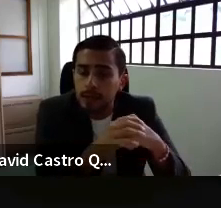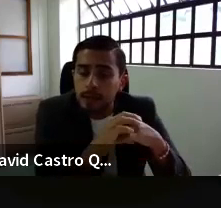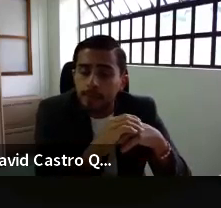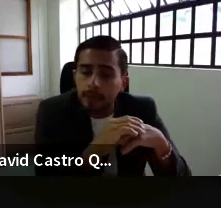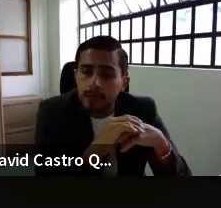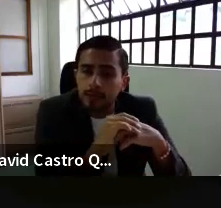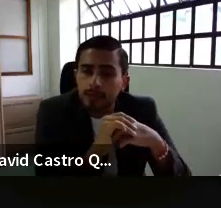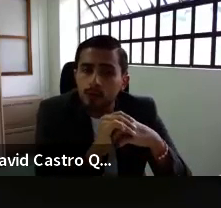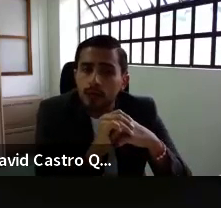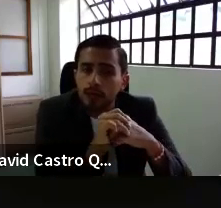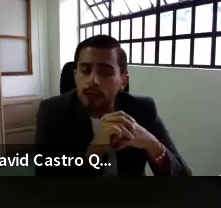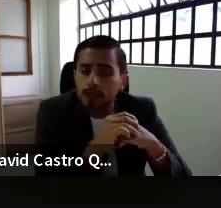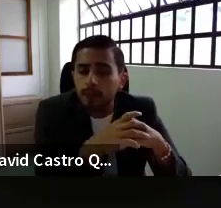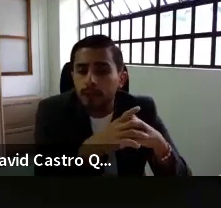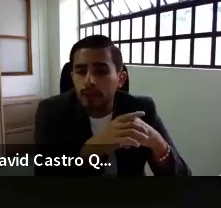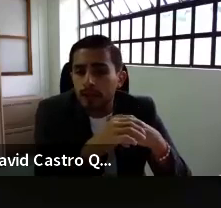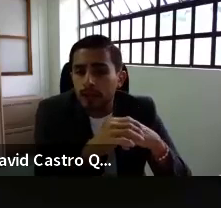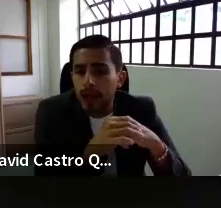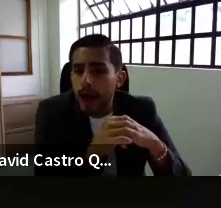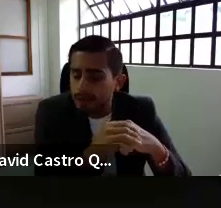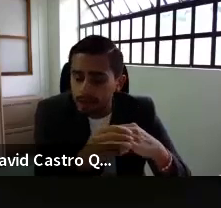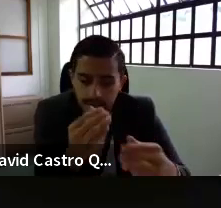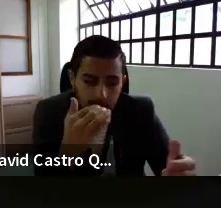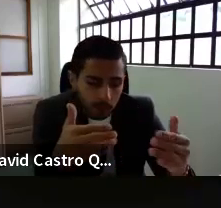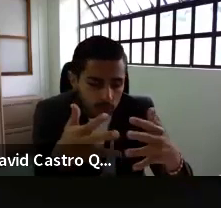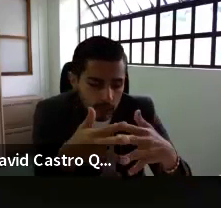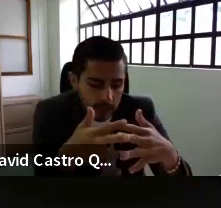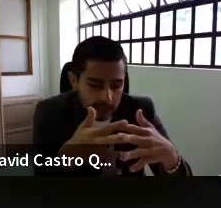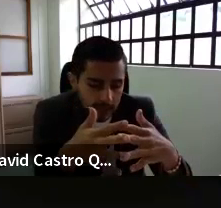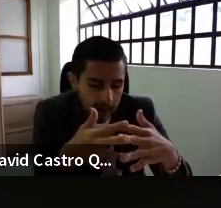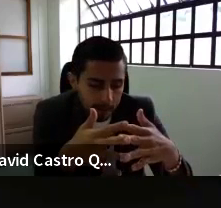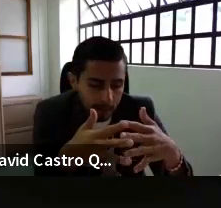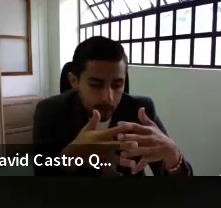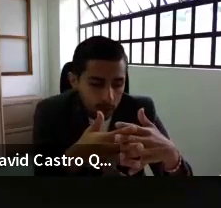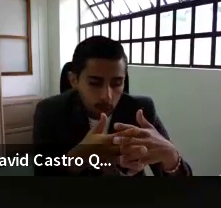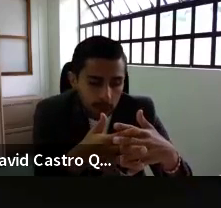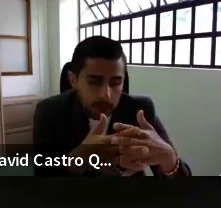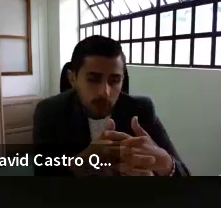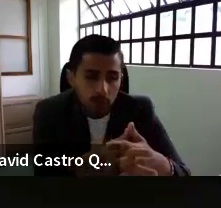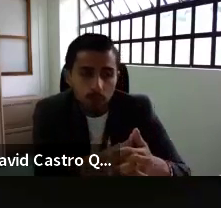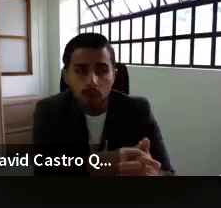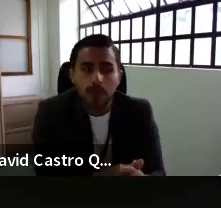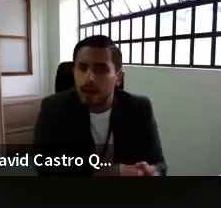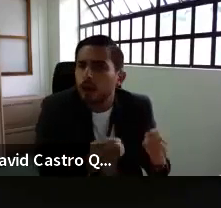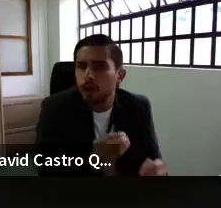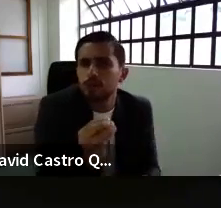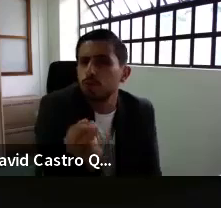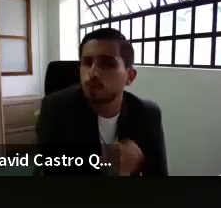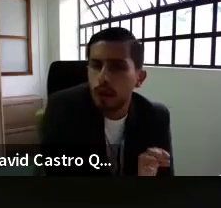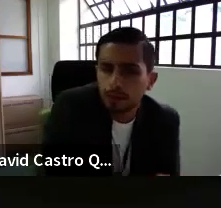estas bases educativas antes digamos se hacía como un ejercicio un poco aislado como un ejercicio puntual